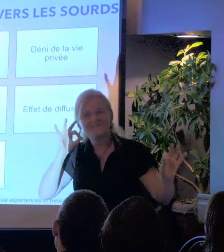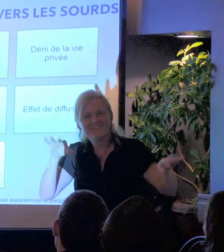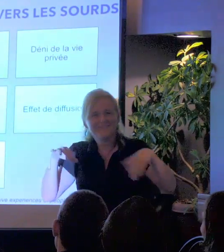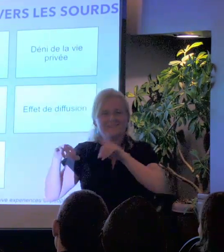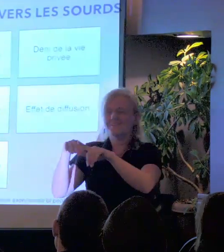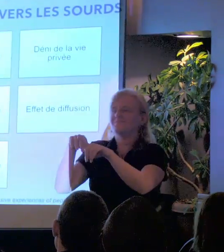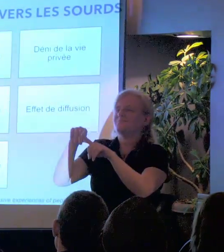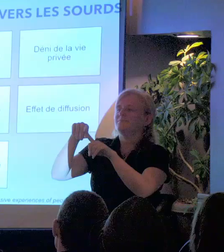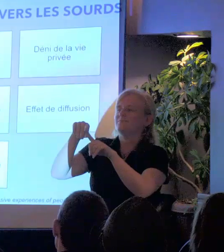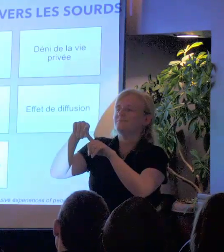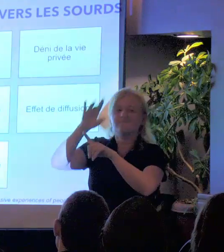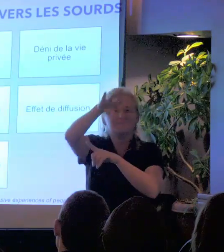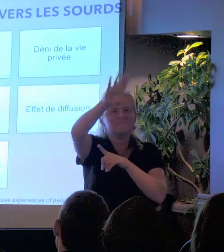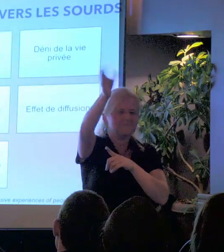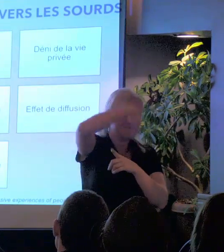Oui, c'est...